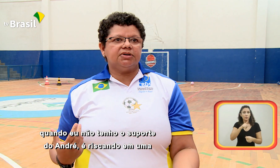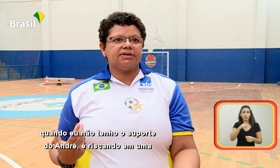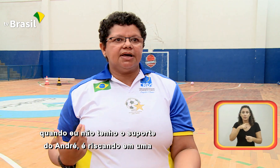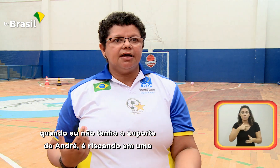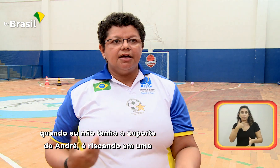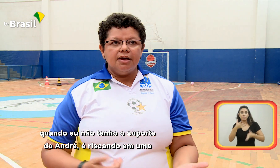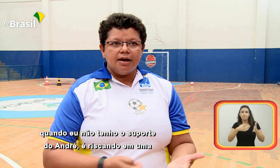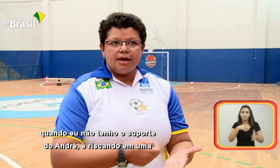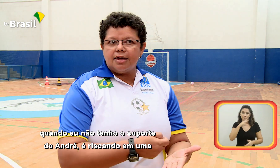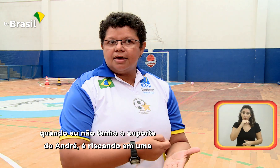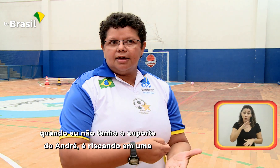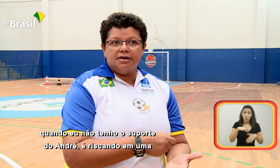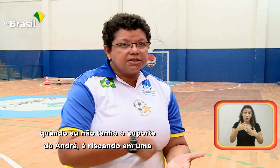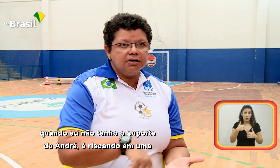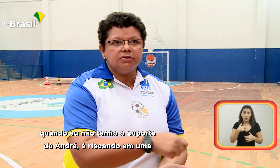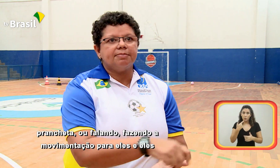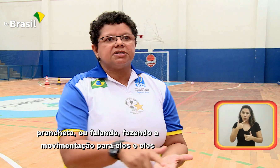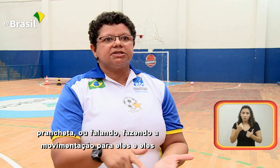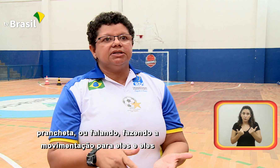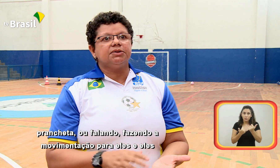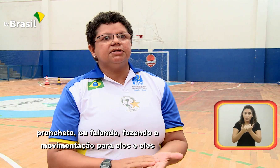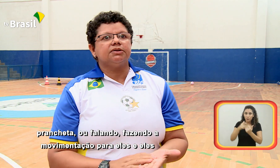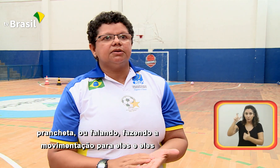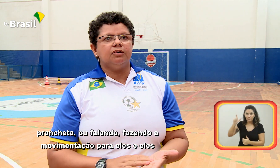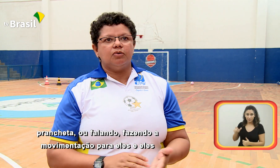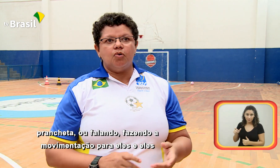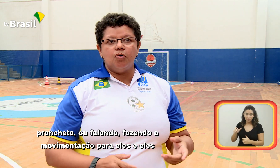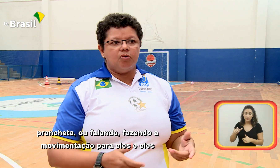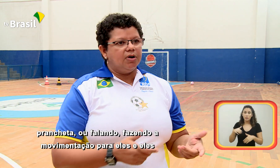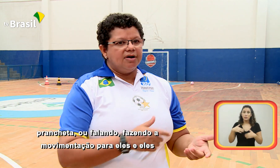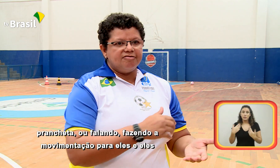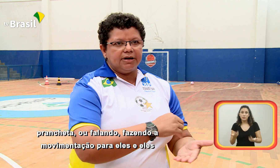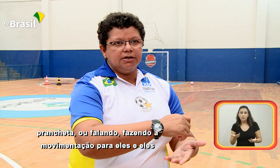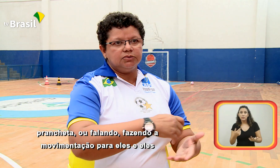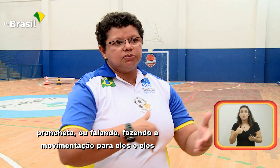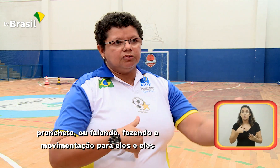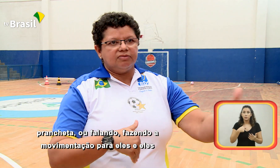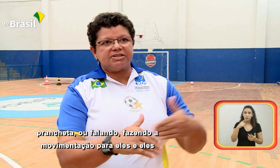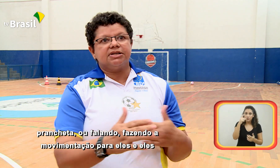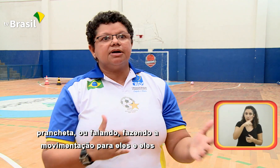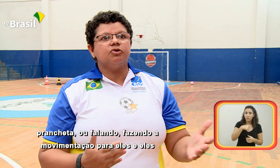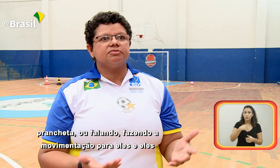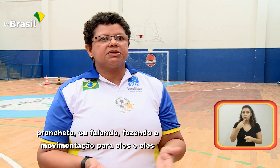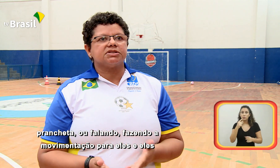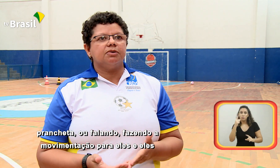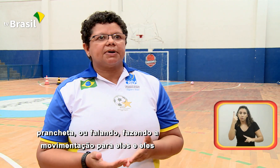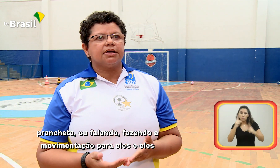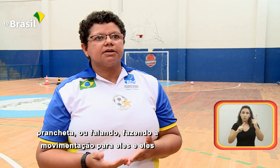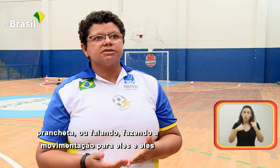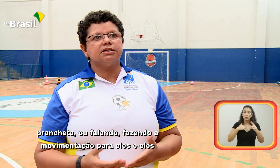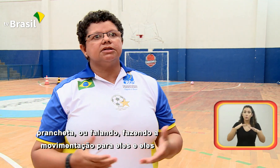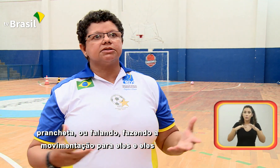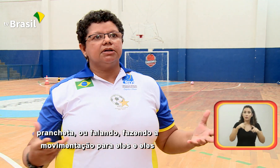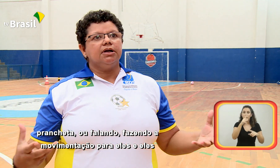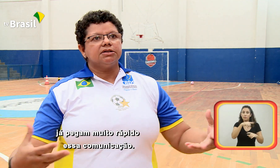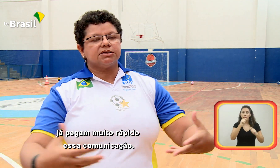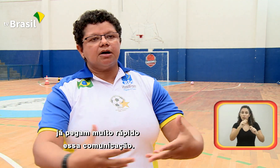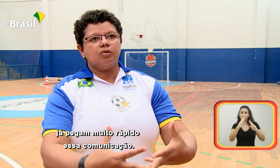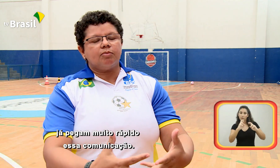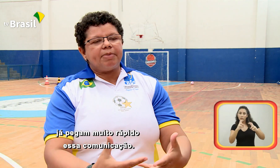André, riscando na prancheta, entendeu? Ou fazendo a movimentação para eles e eles já pegam